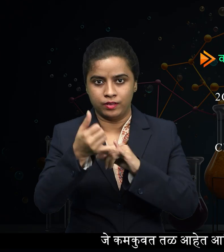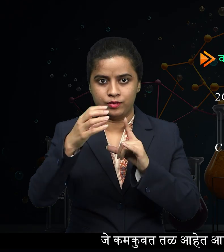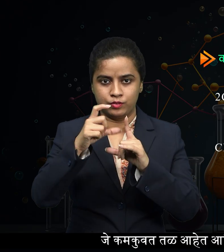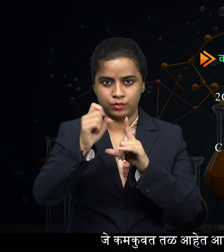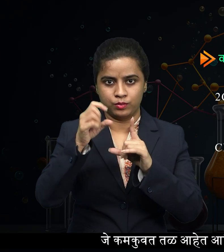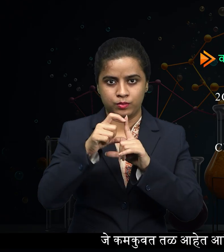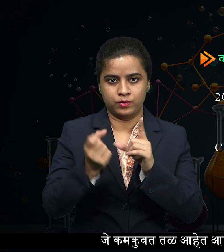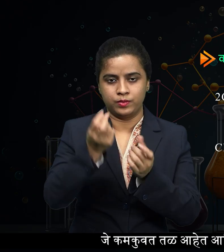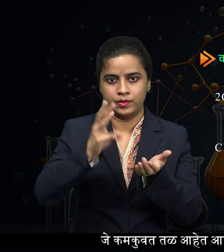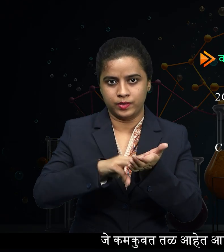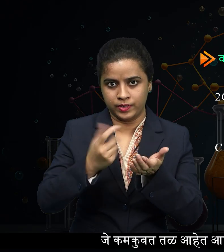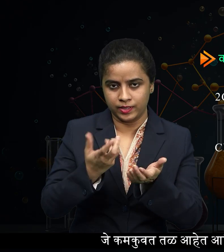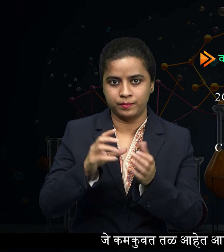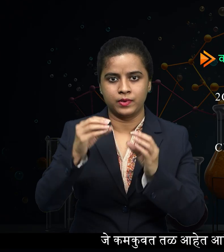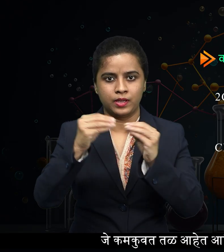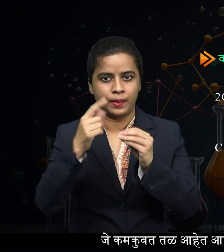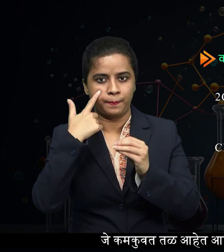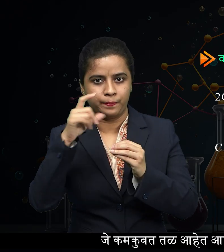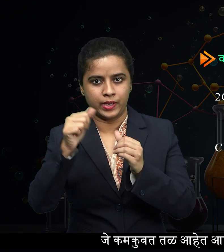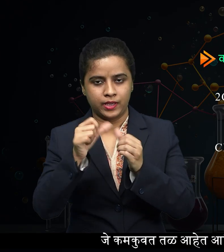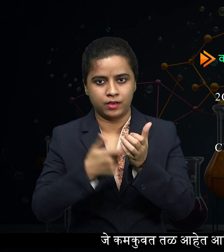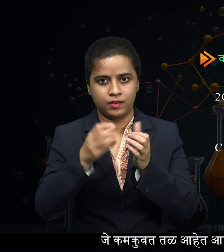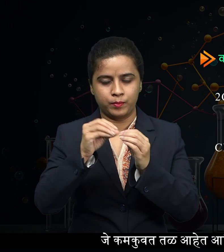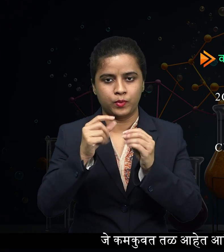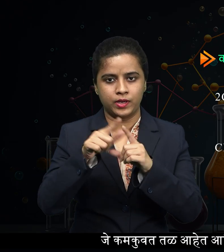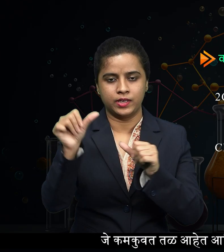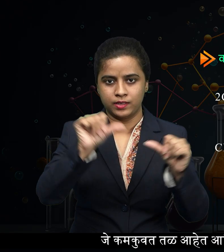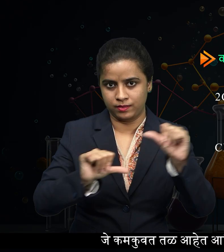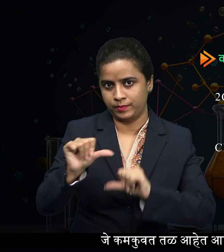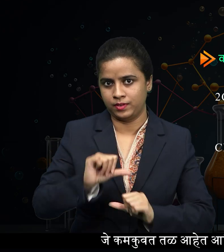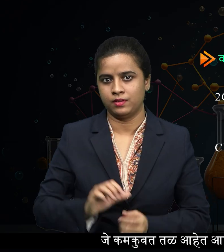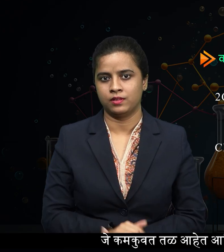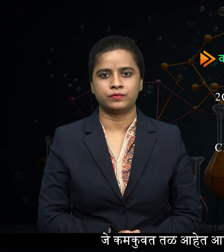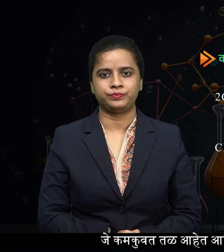तेजस्वी प्रभावासह CO2 मुक्त करतात.